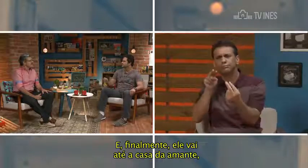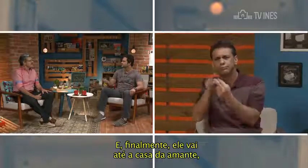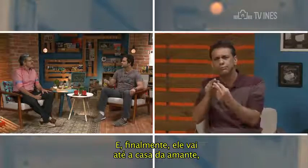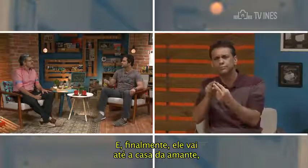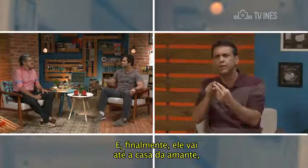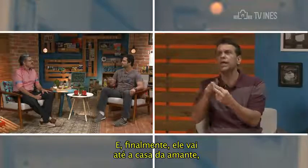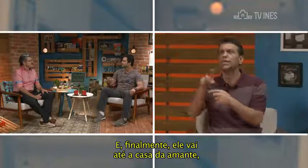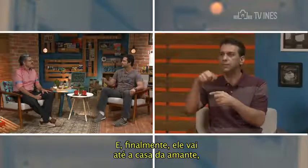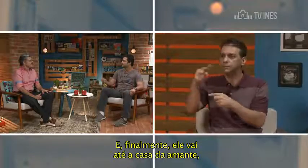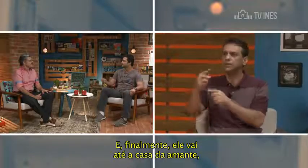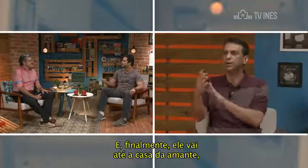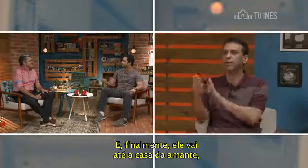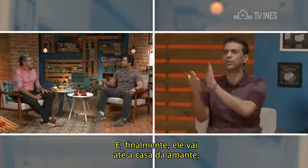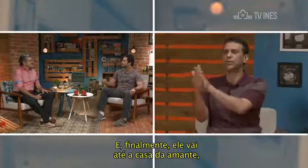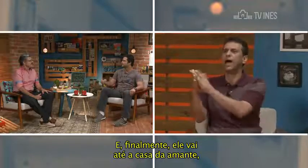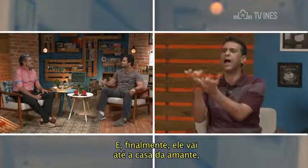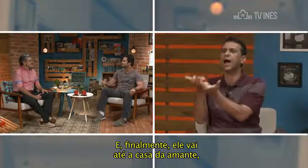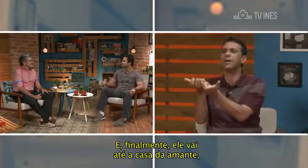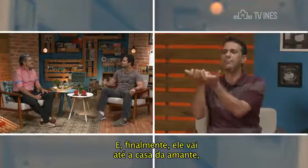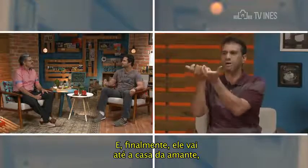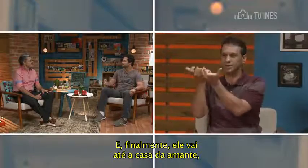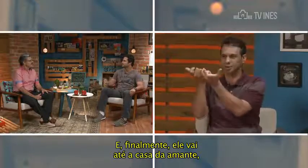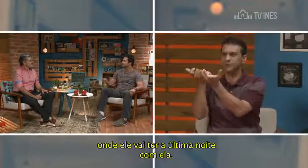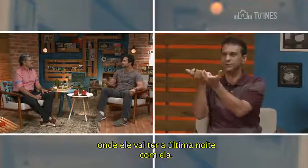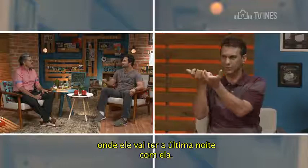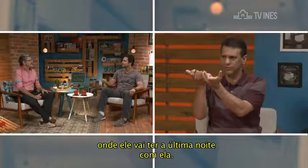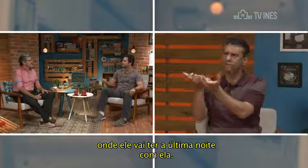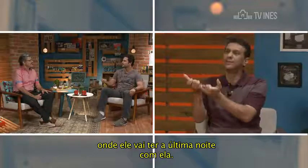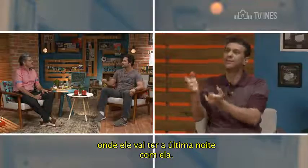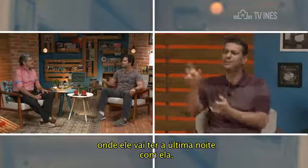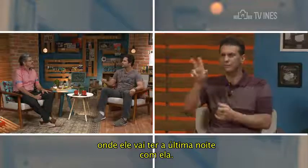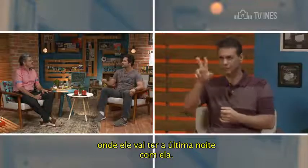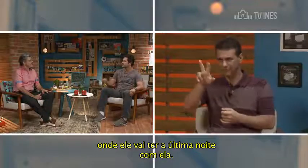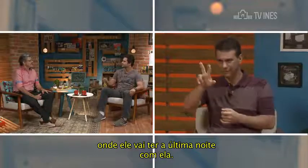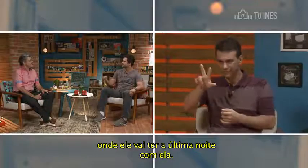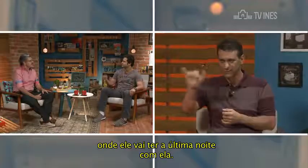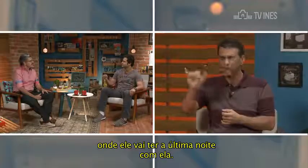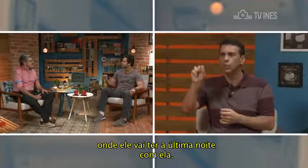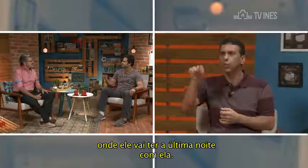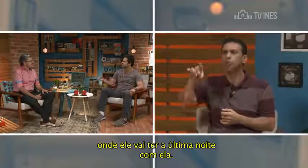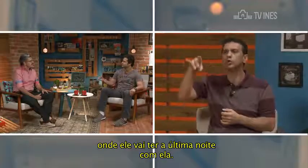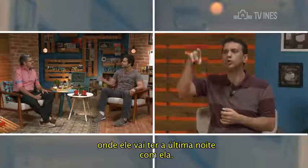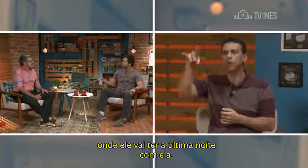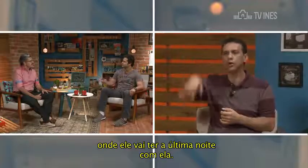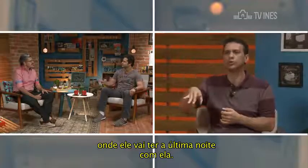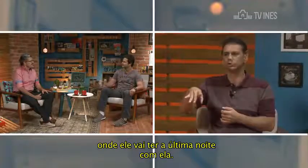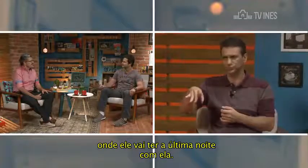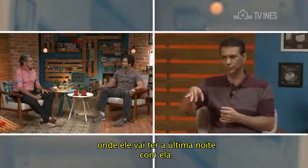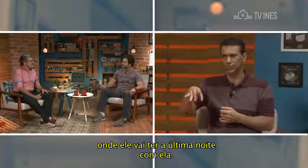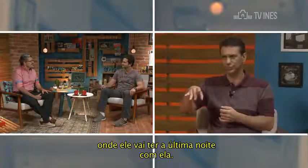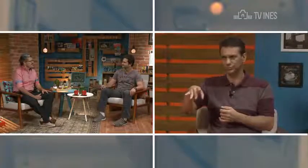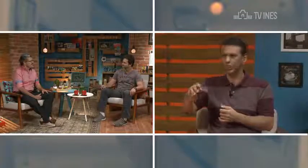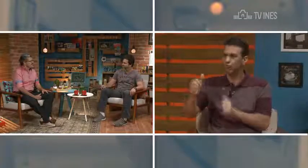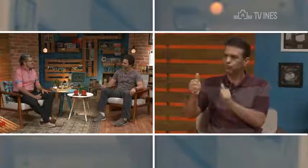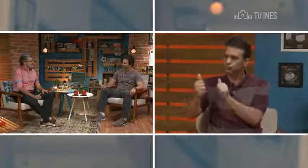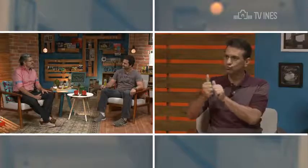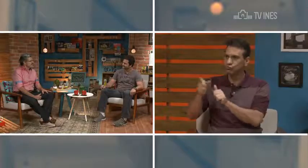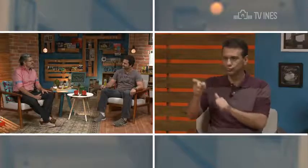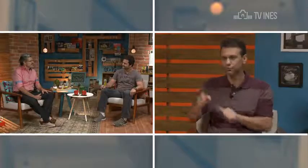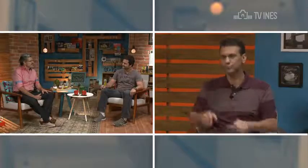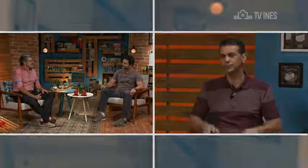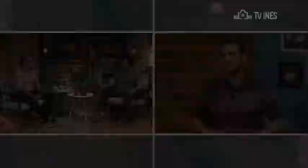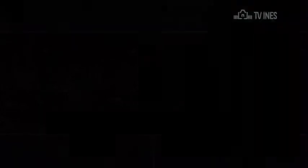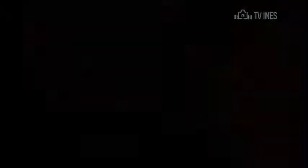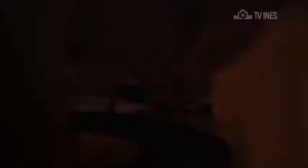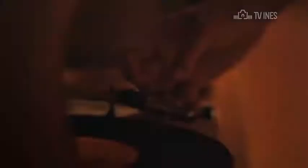E finalmente ele vai até a casa da amante, né? Onde ele vai ter a última noite com ela.